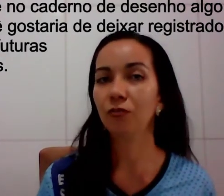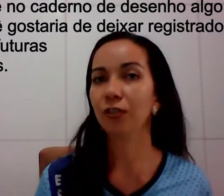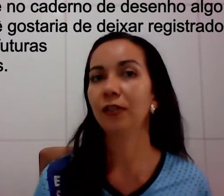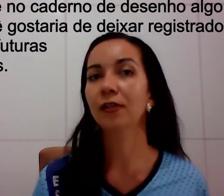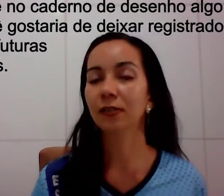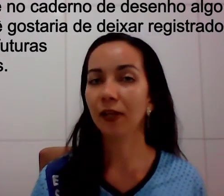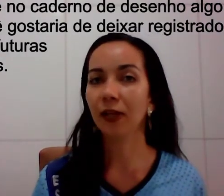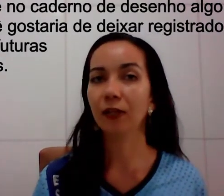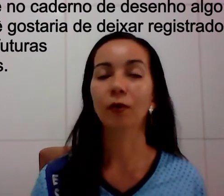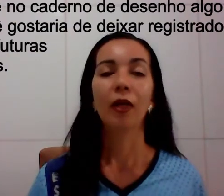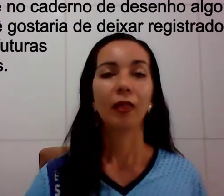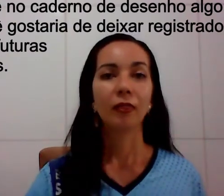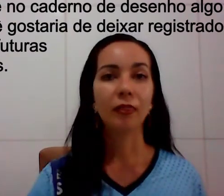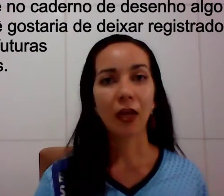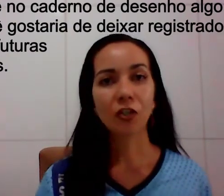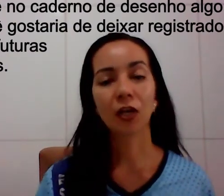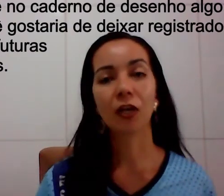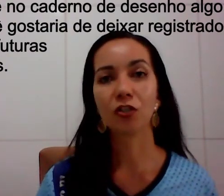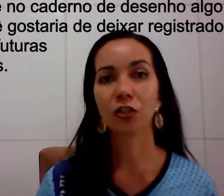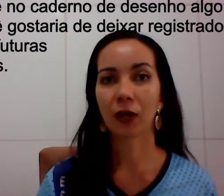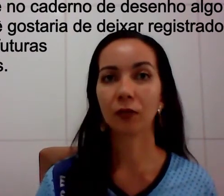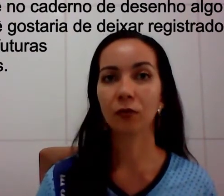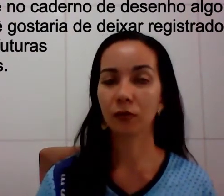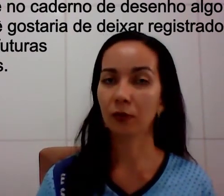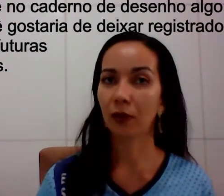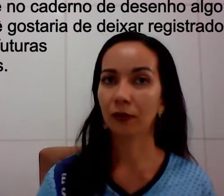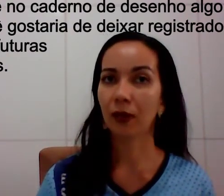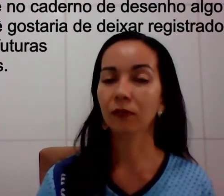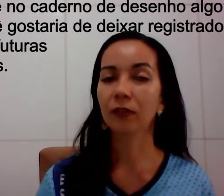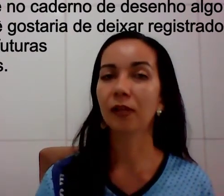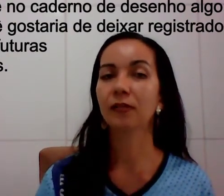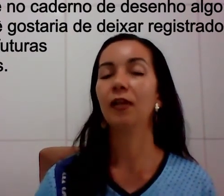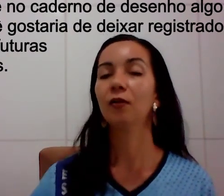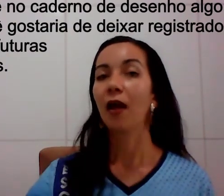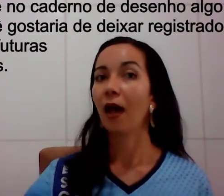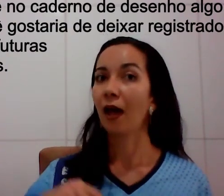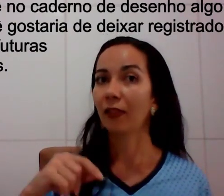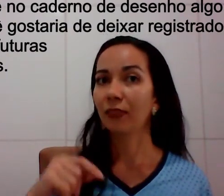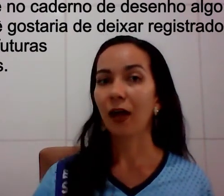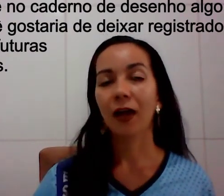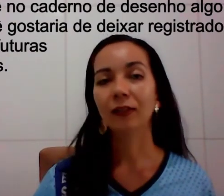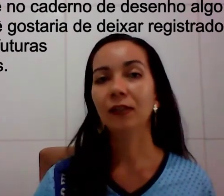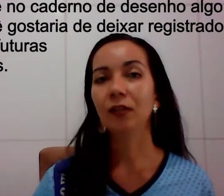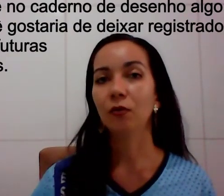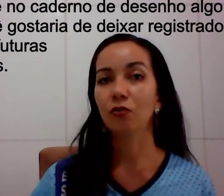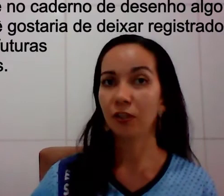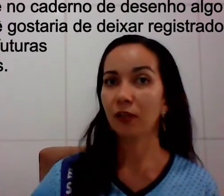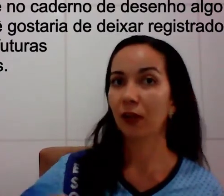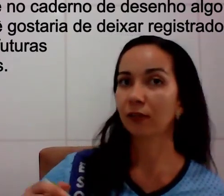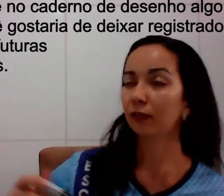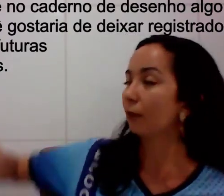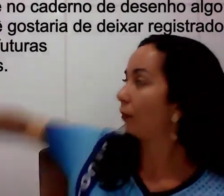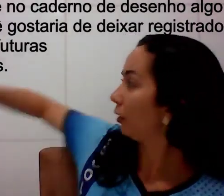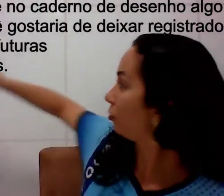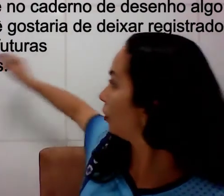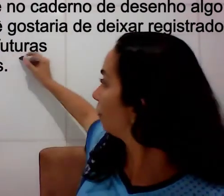de desenho. Deixe registrado no seu caderno de desenho a data de hoje, que é exatamente